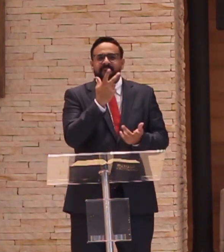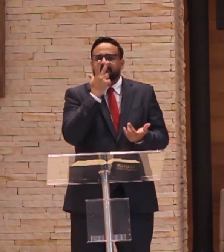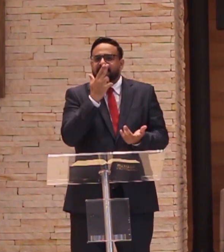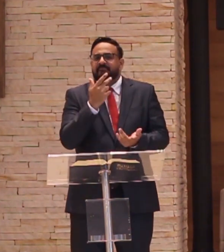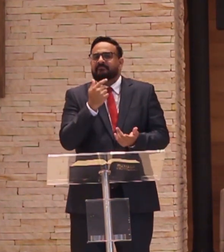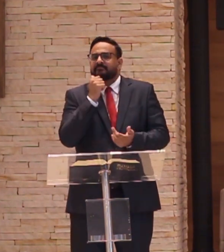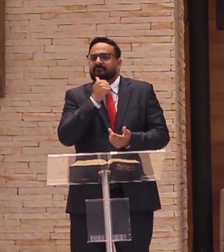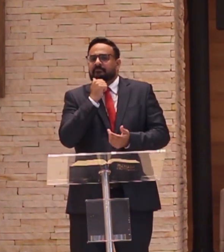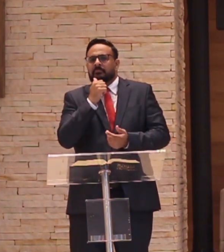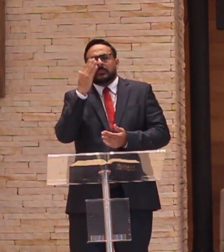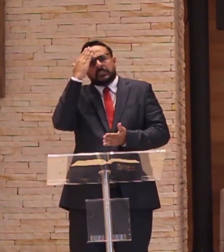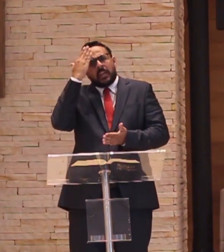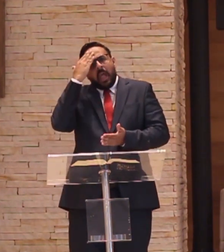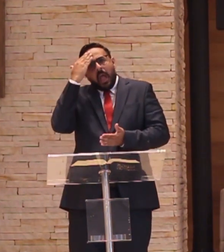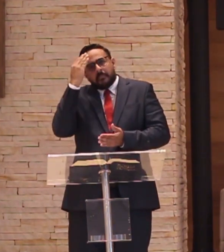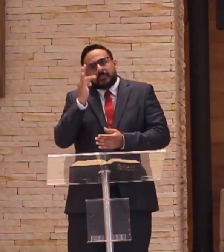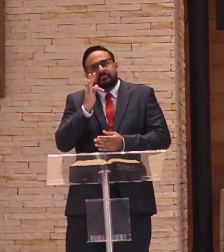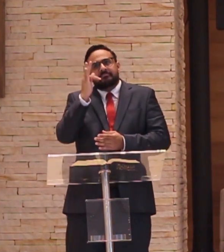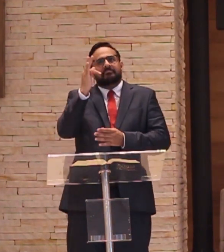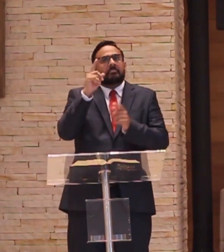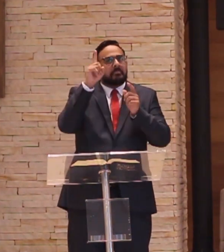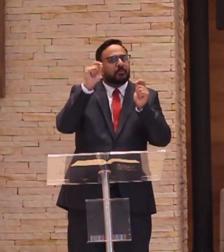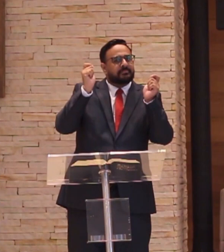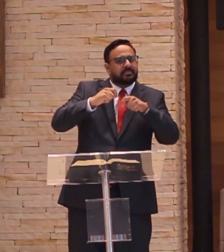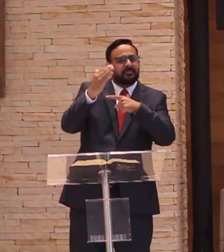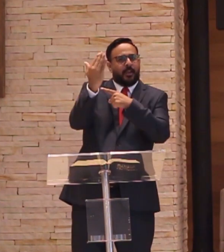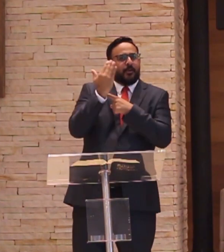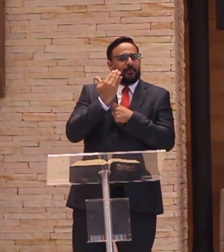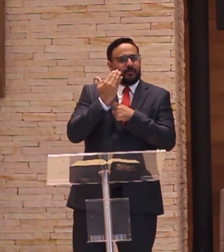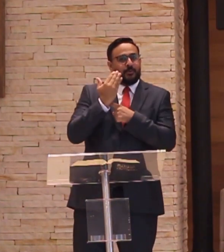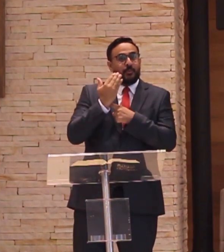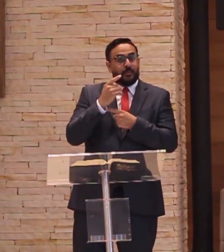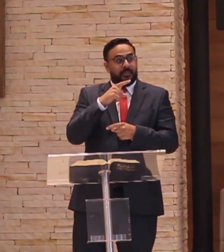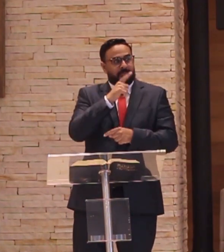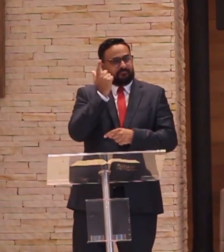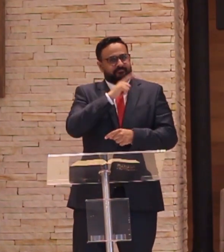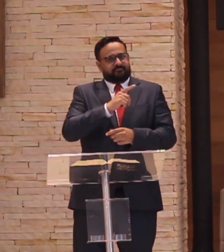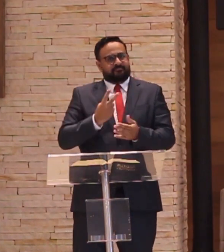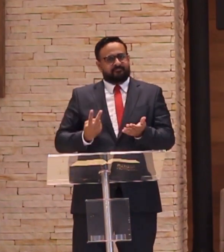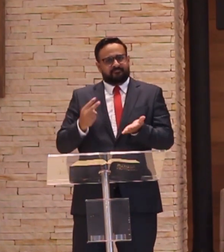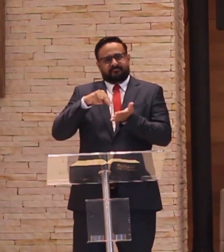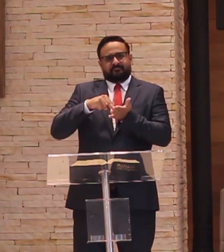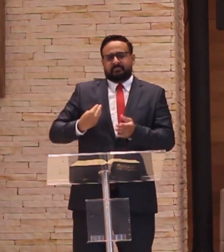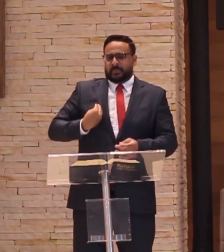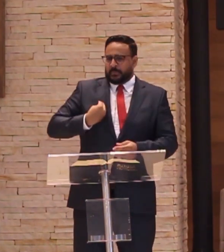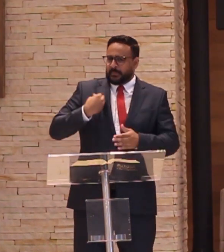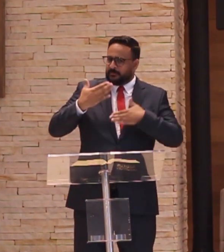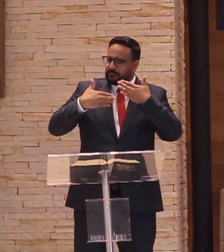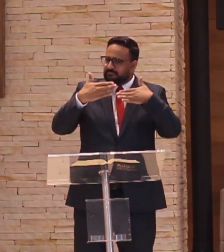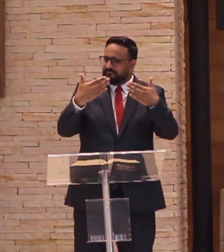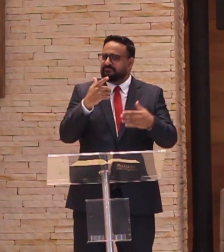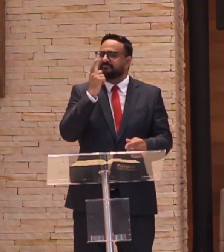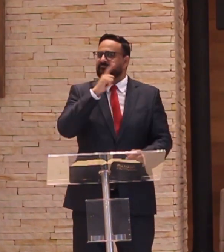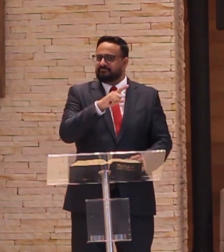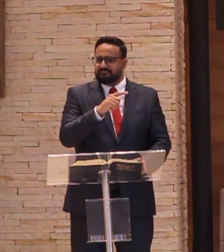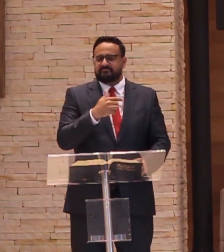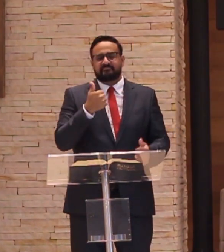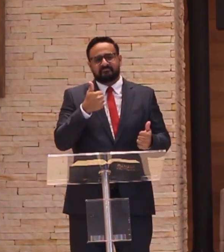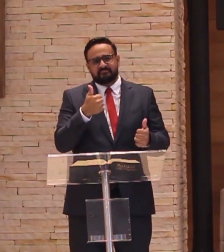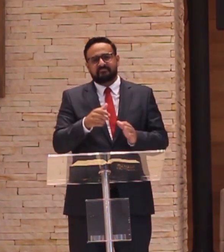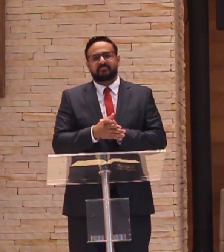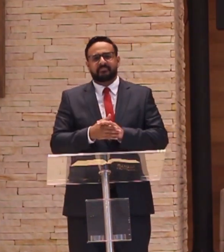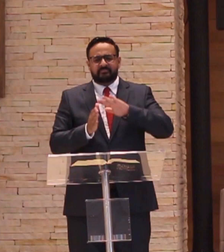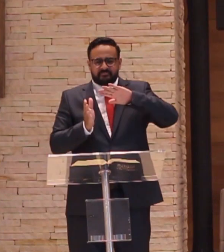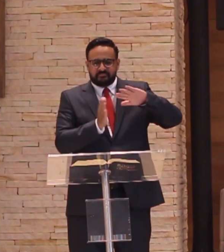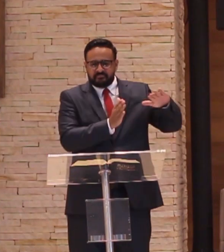Deus e sabia que Deus iria ampará-la. Vocês viram como esta nossa personagem, ela tinha certeza